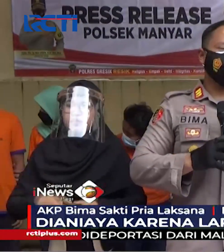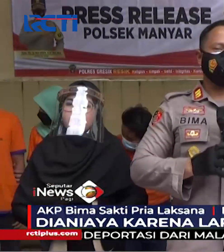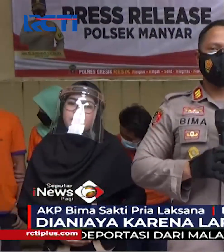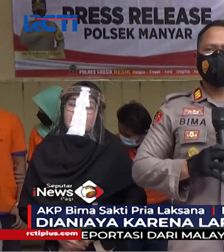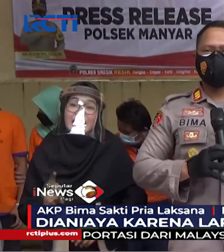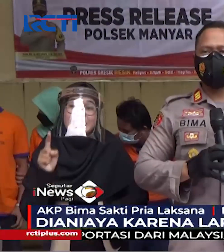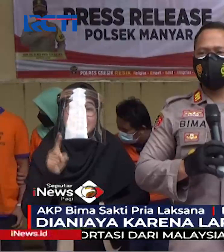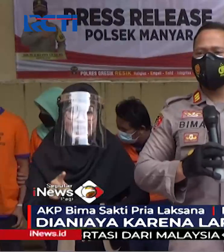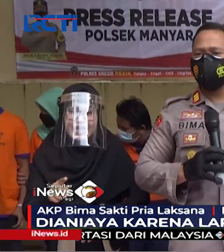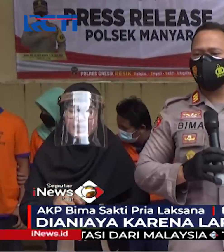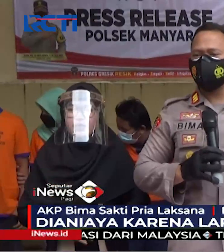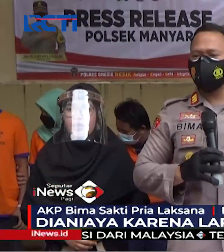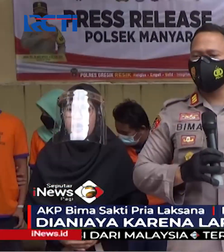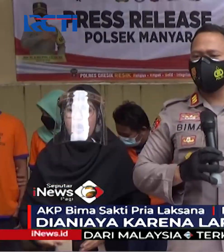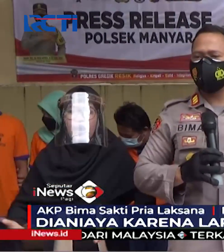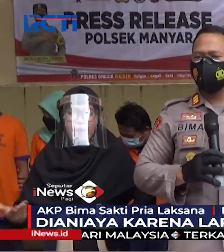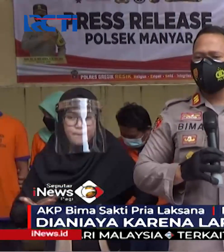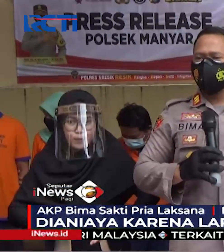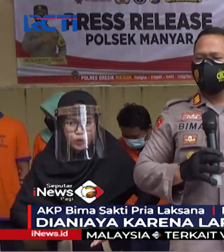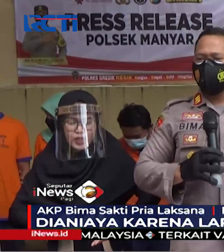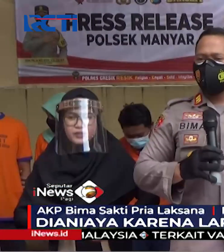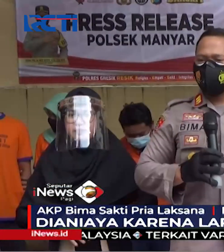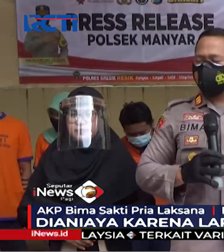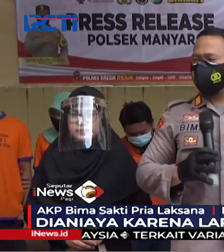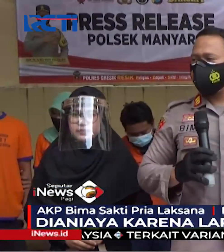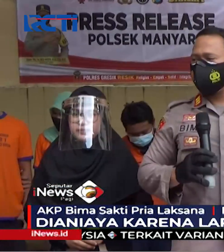di sana mulai dari pemilik dan juga